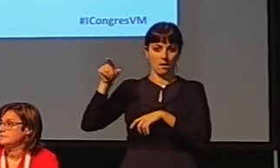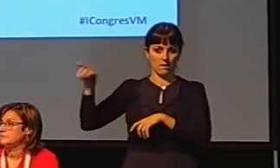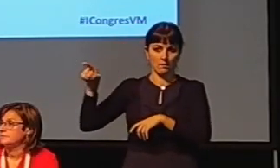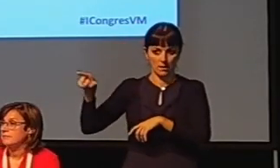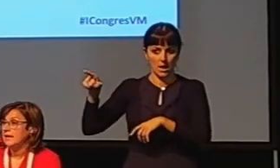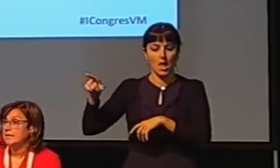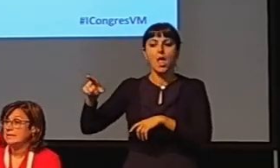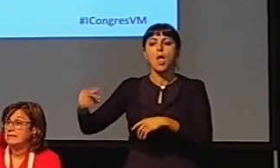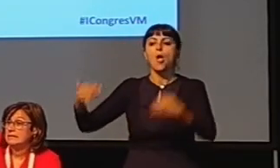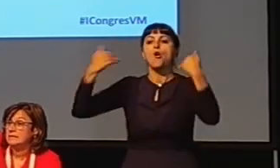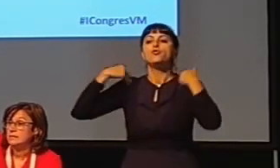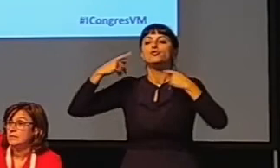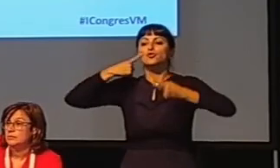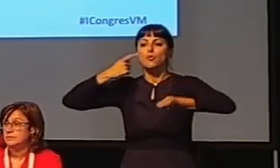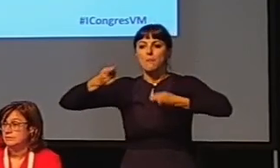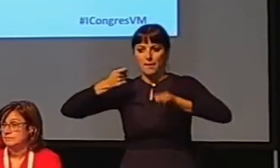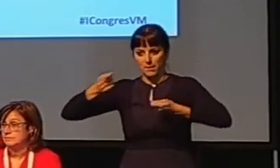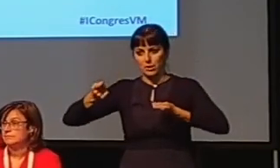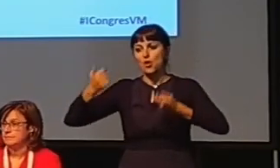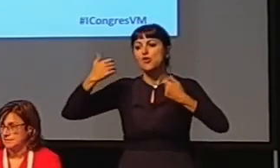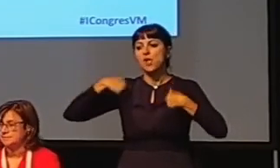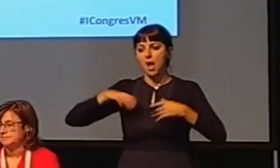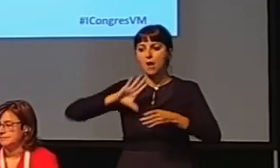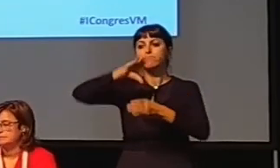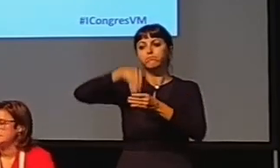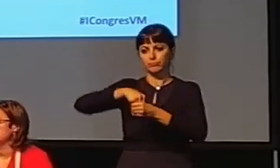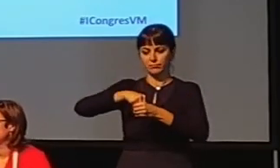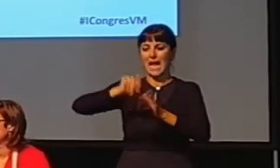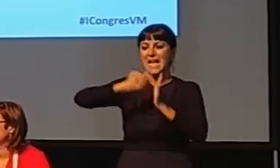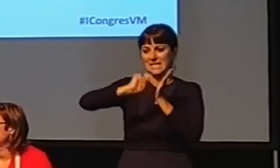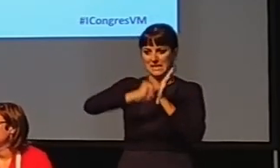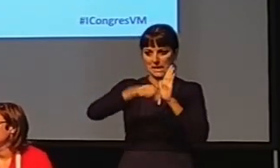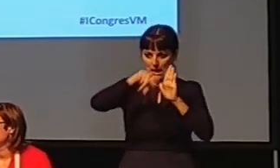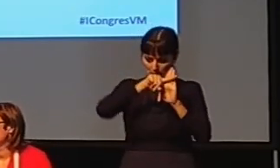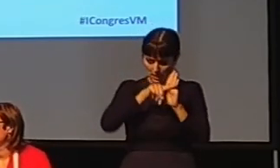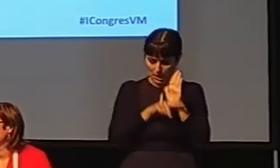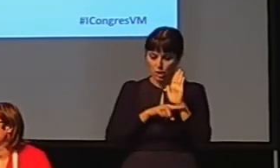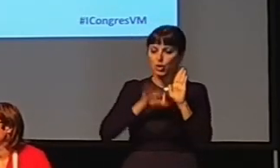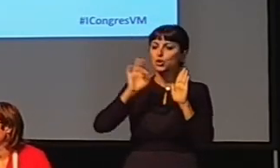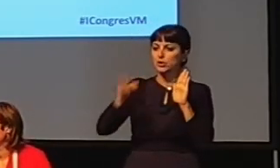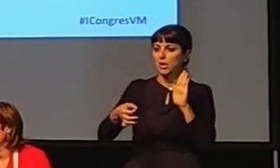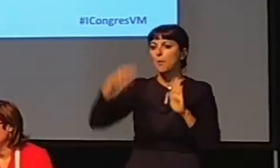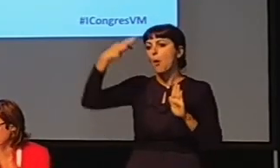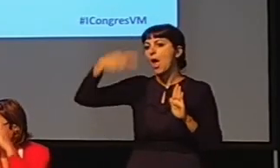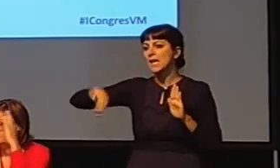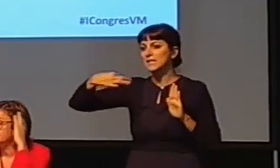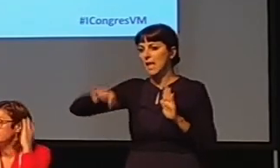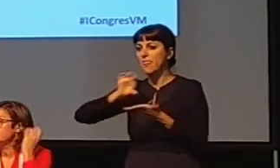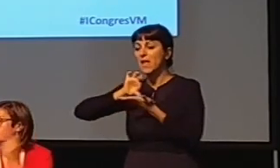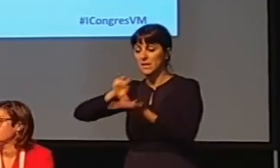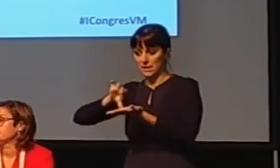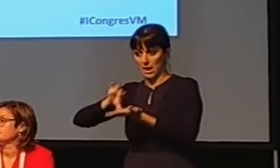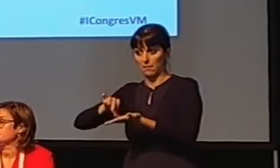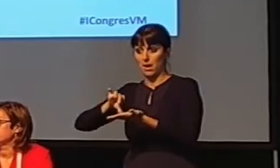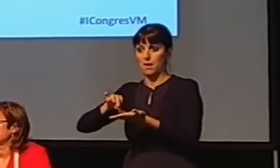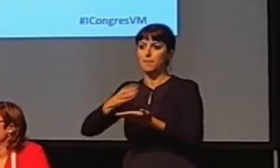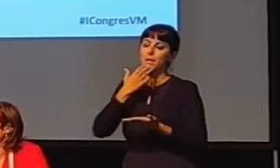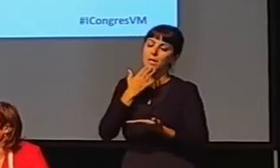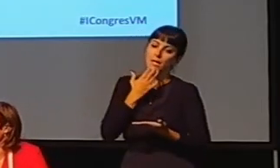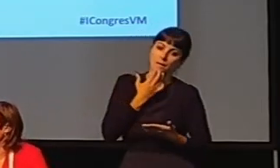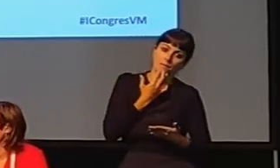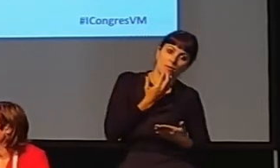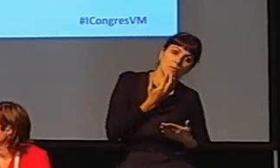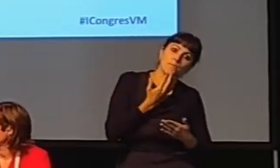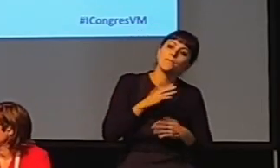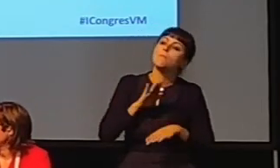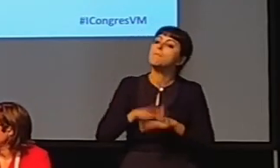supervisió. Vull dir que ja està escrit. O sigui, els estàndards de serveis, que són els estàndards que ens haurien de guiar per